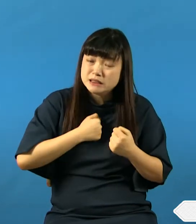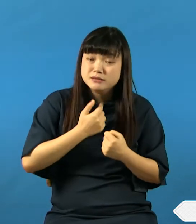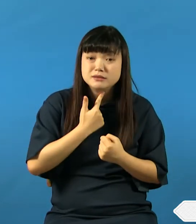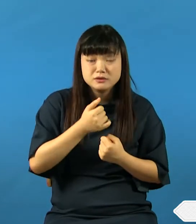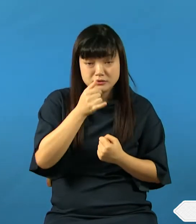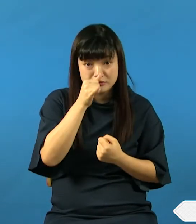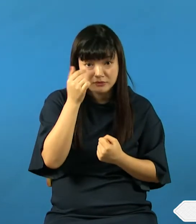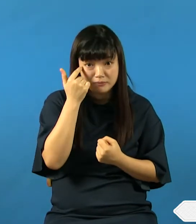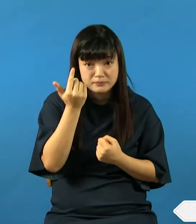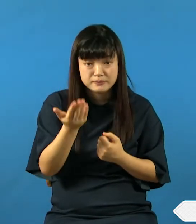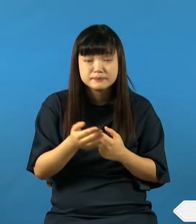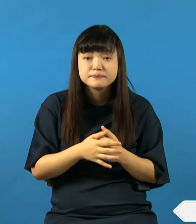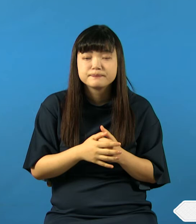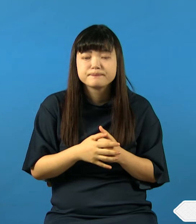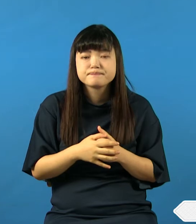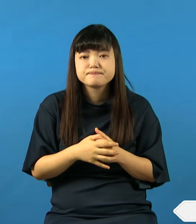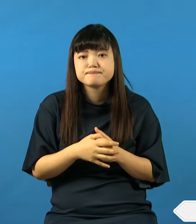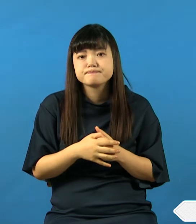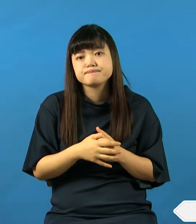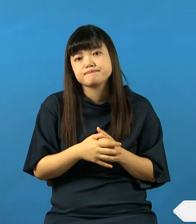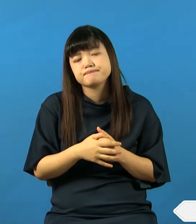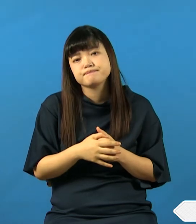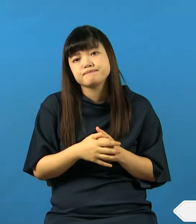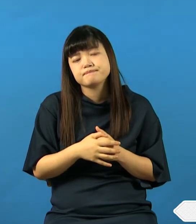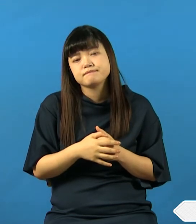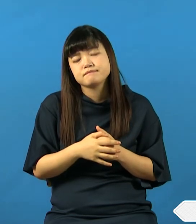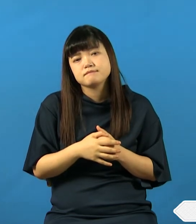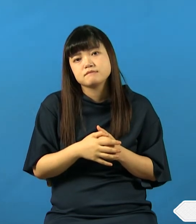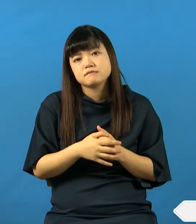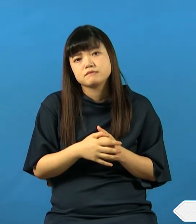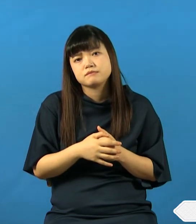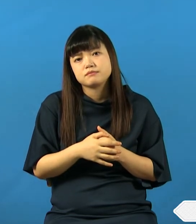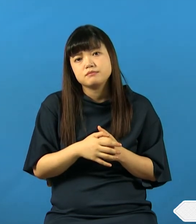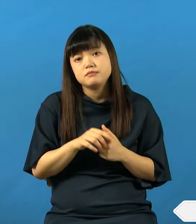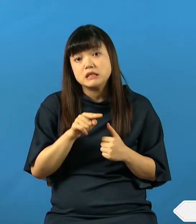그렇게 탄식해 보신 적이 있으십니까?